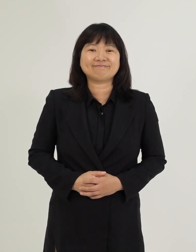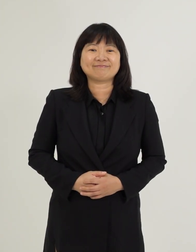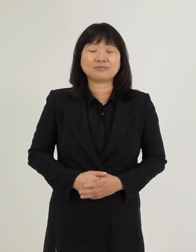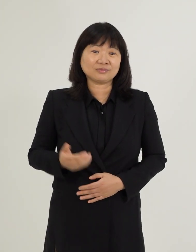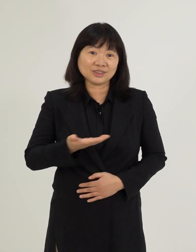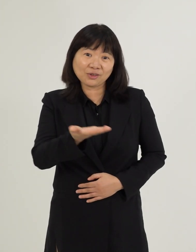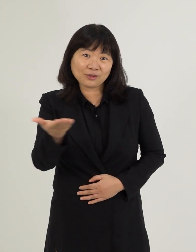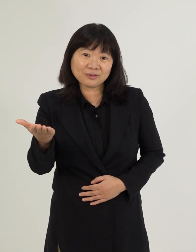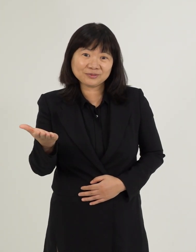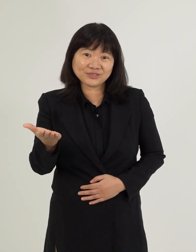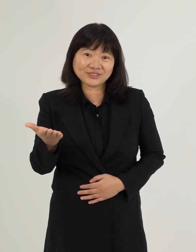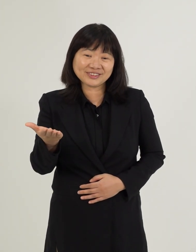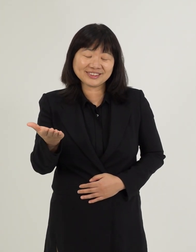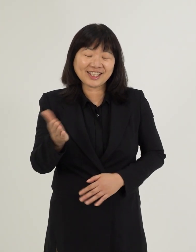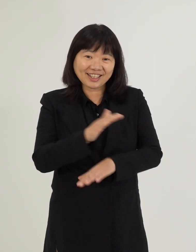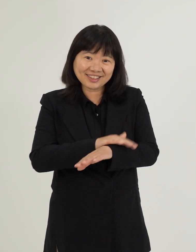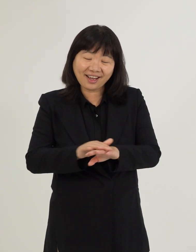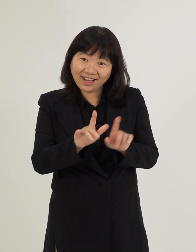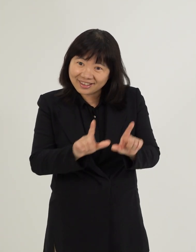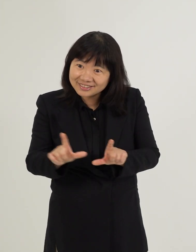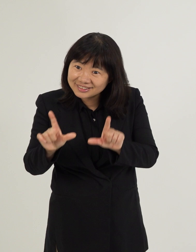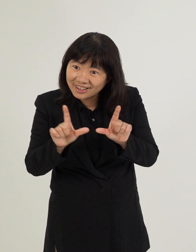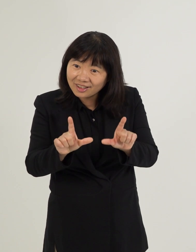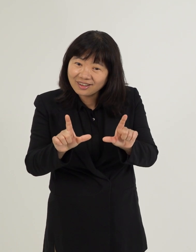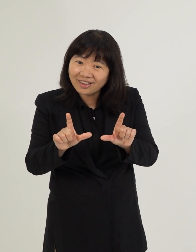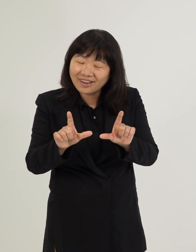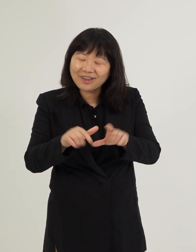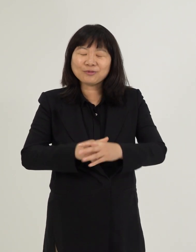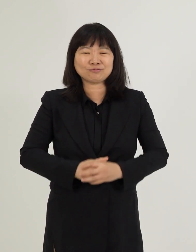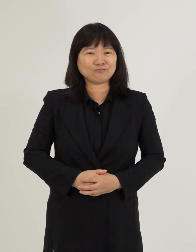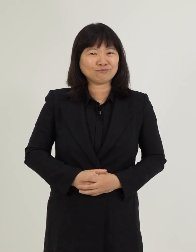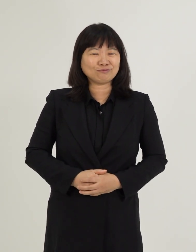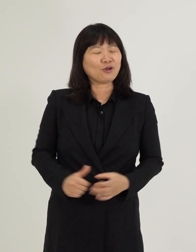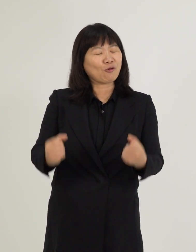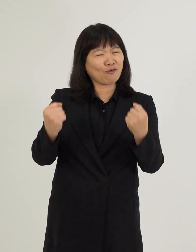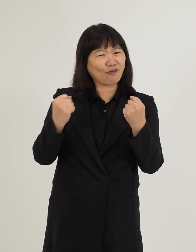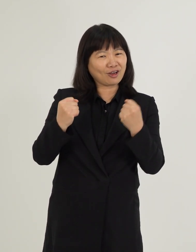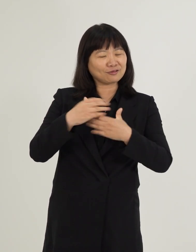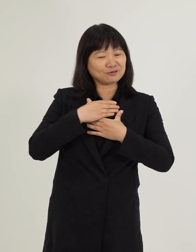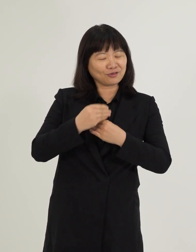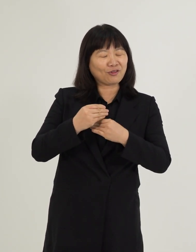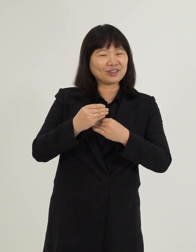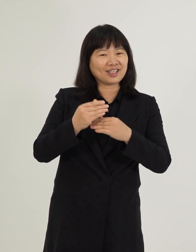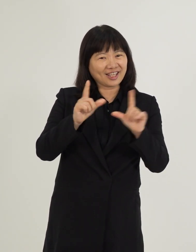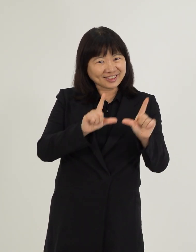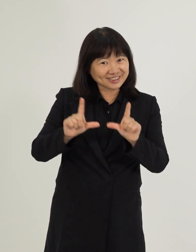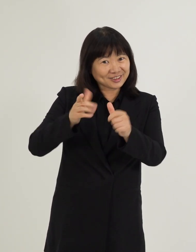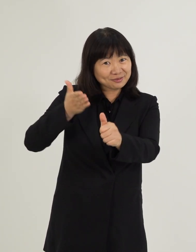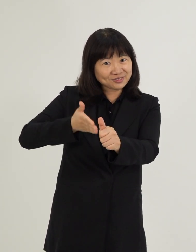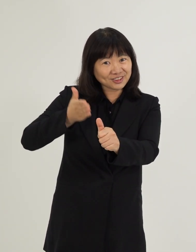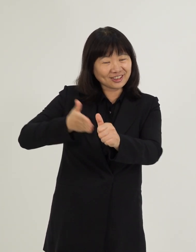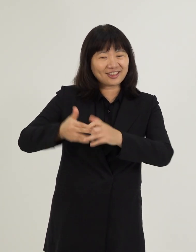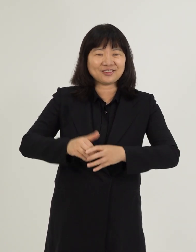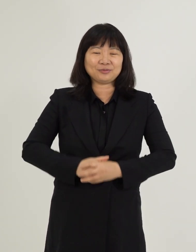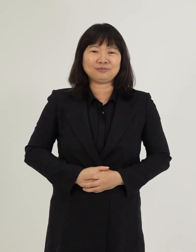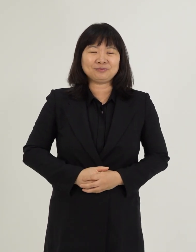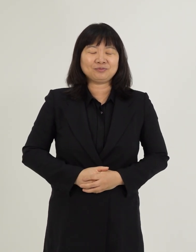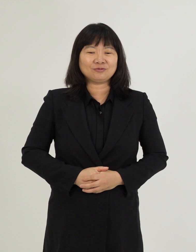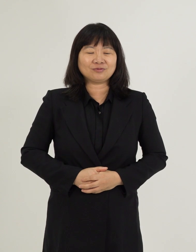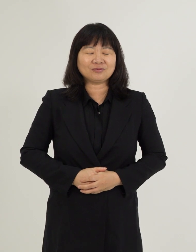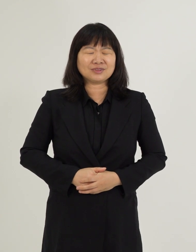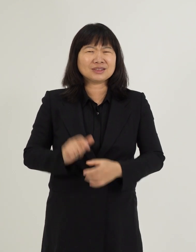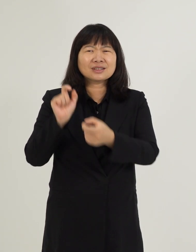여러분 잘 지내고 계시죠? 예, 잘 지내시기 바랍니다. 이제 코로나도